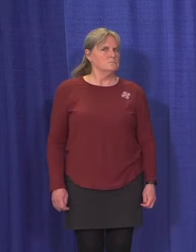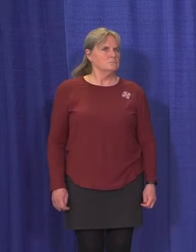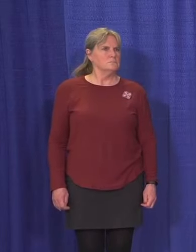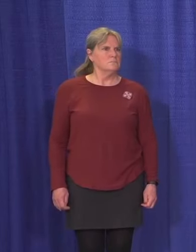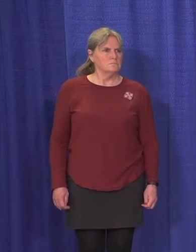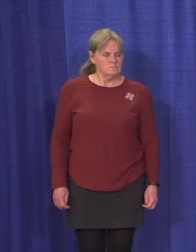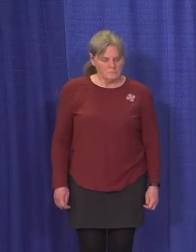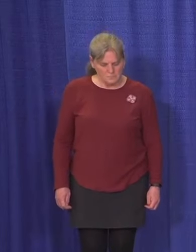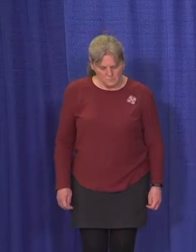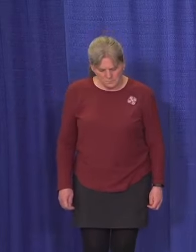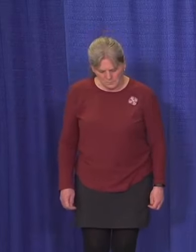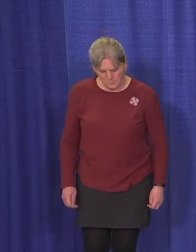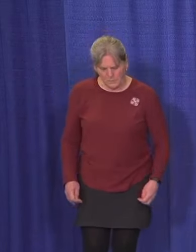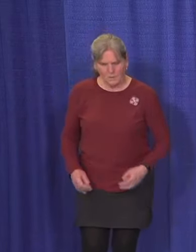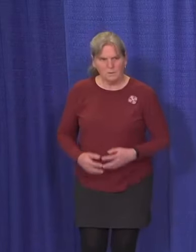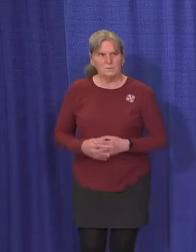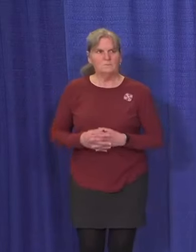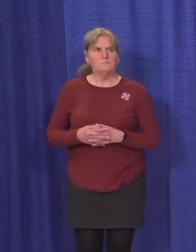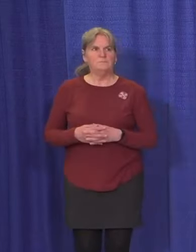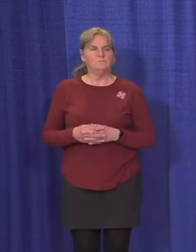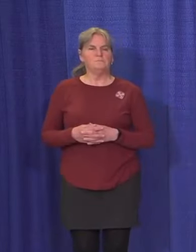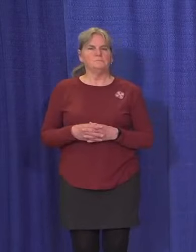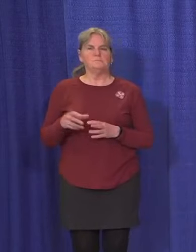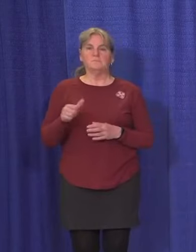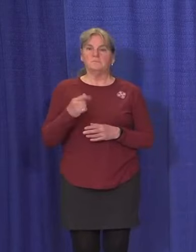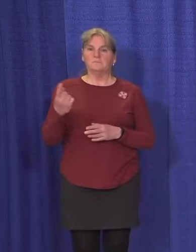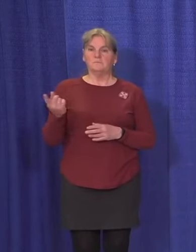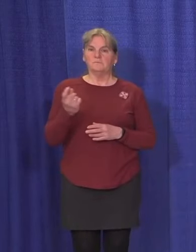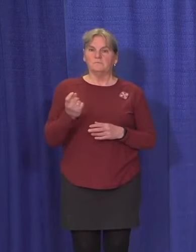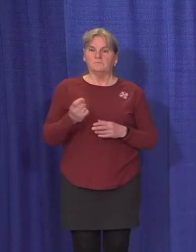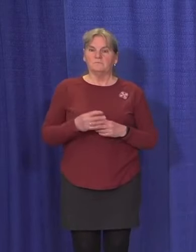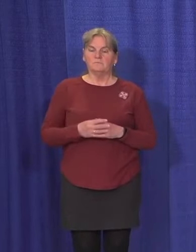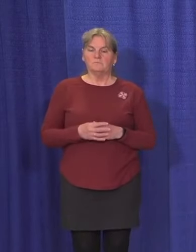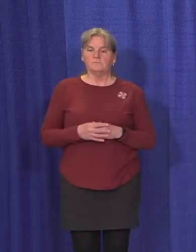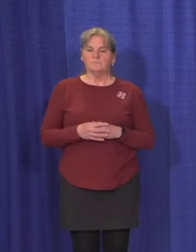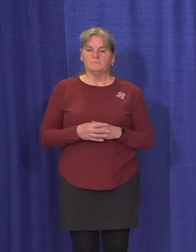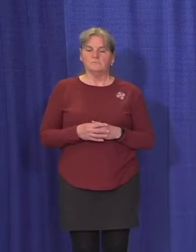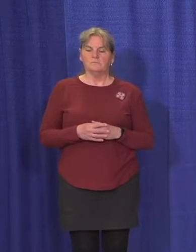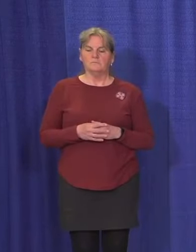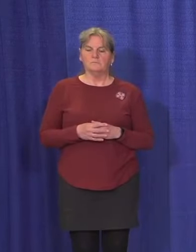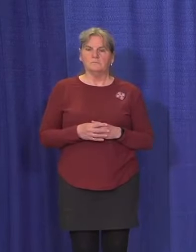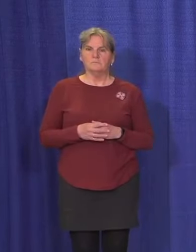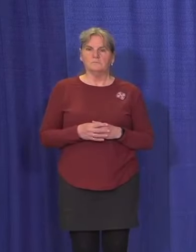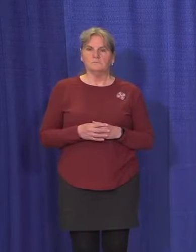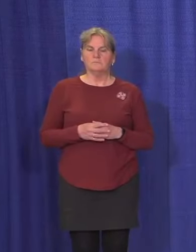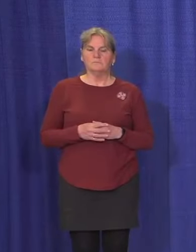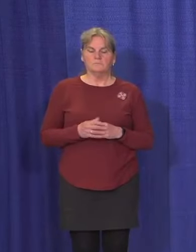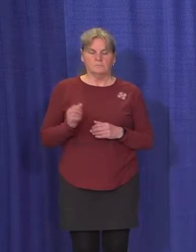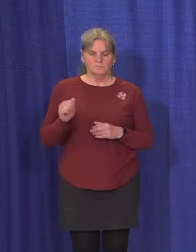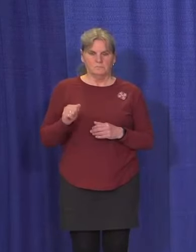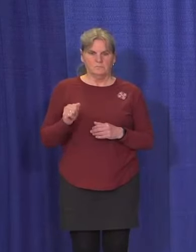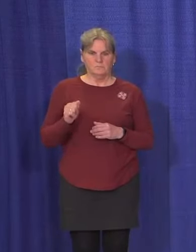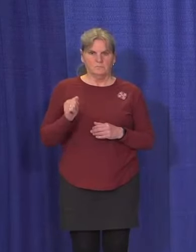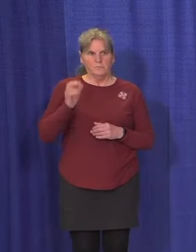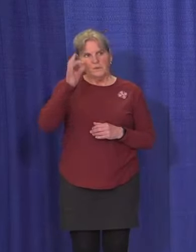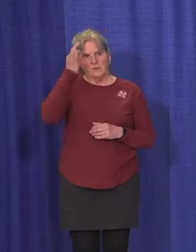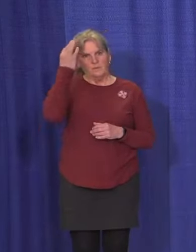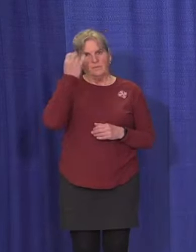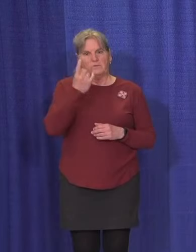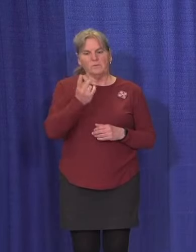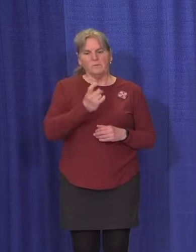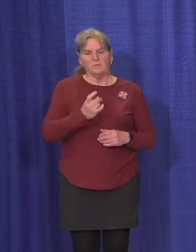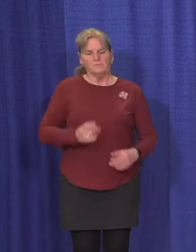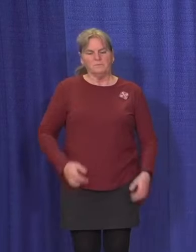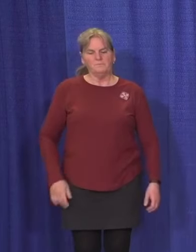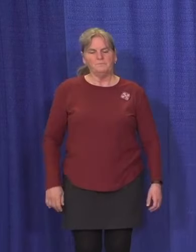Merci. Avez-vous une autre question, Vincent? Oui, merci. La deuxième question, vous parlez